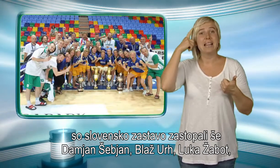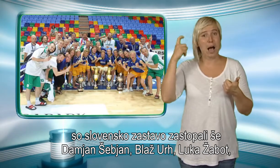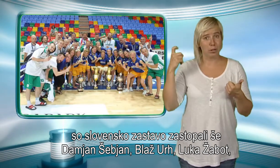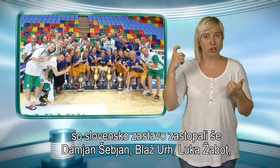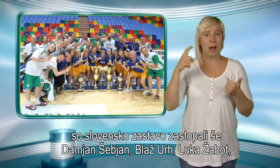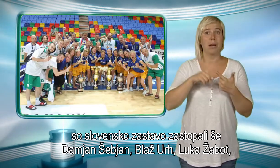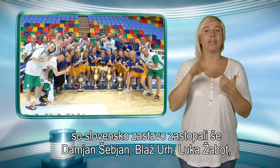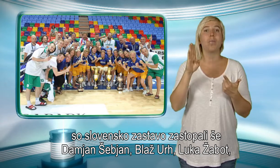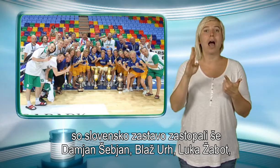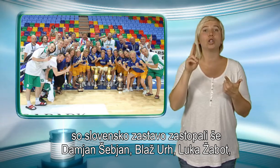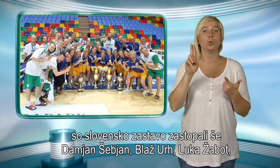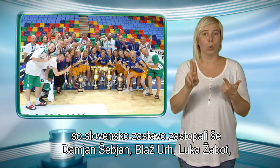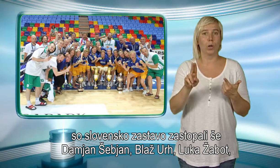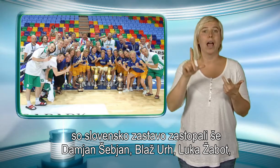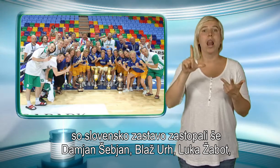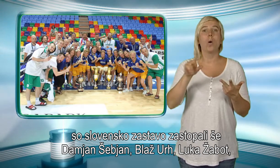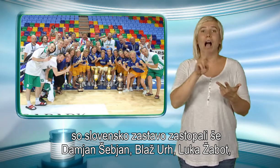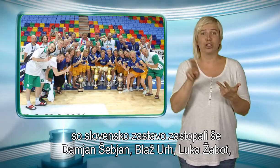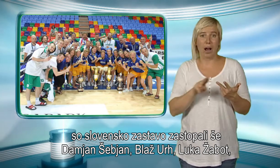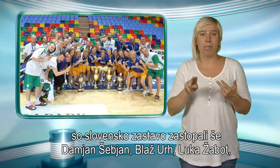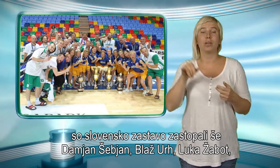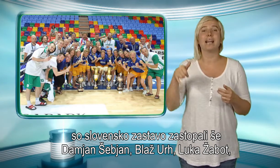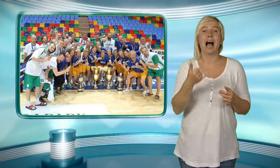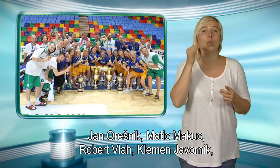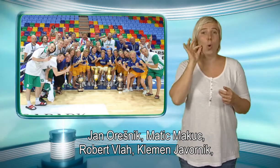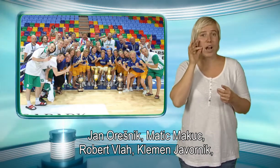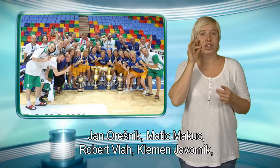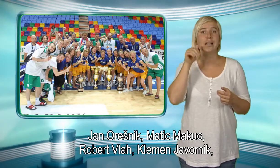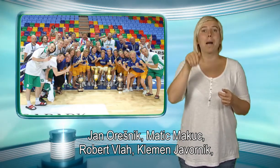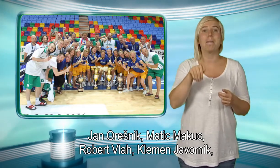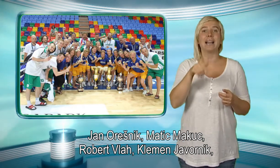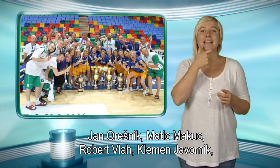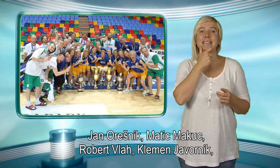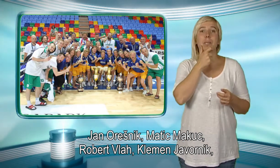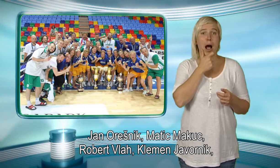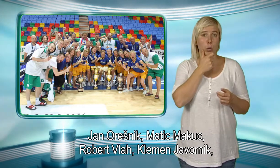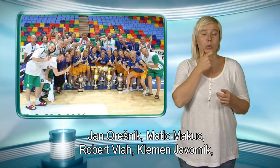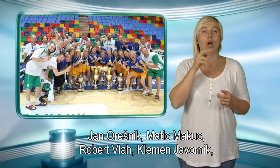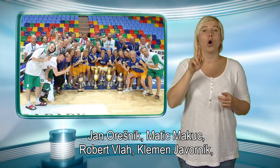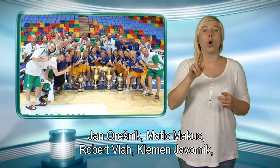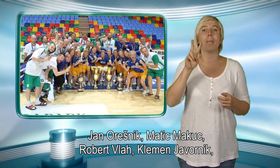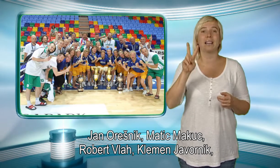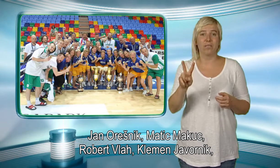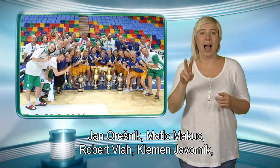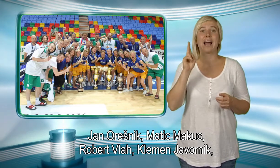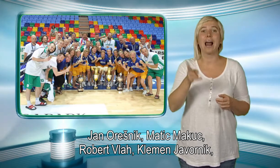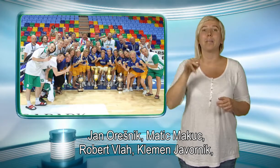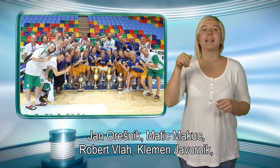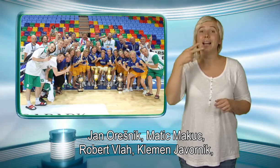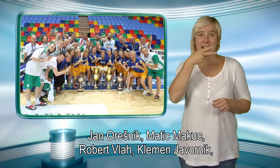Damjan Šebjan, Blaž Urh, Luka Žabot, Jano Rešnik, Matic Makuc, Robert Vlah,